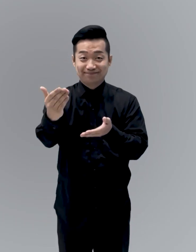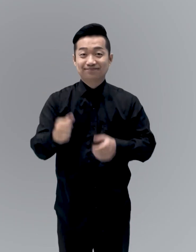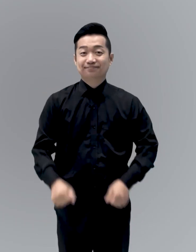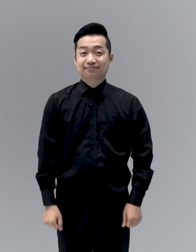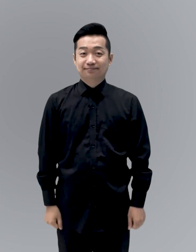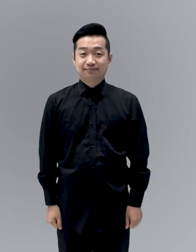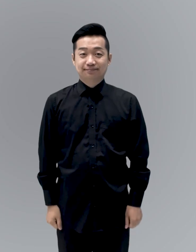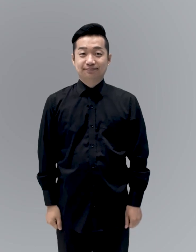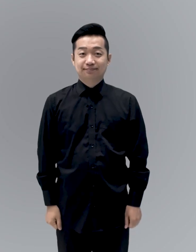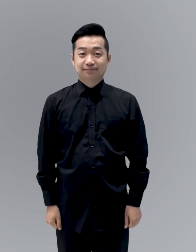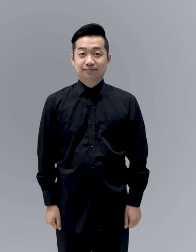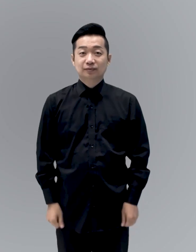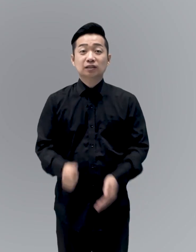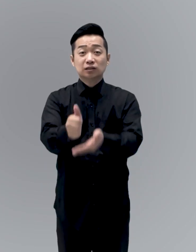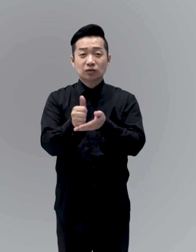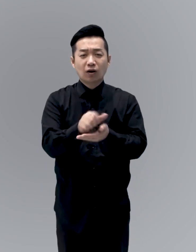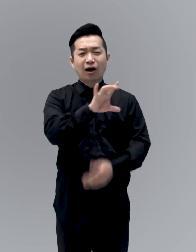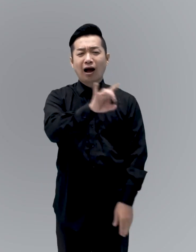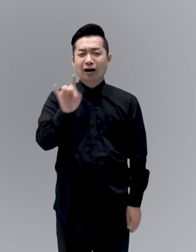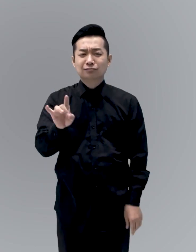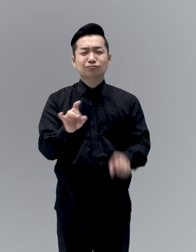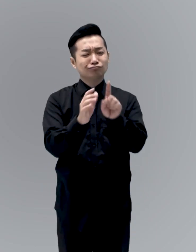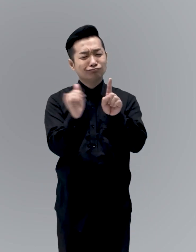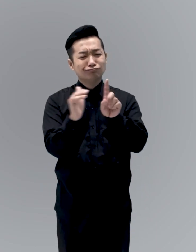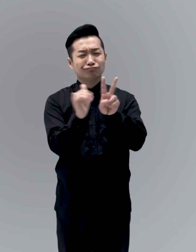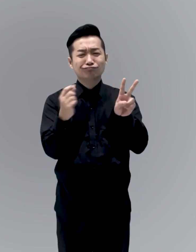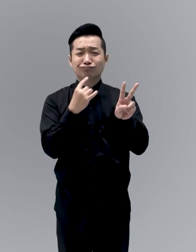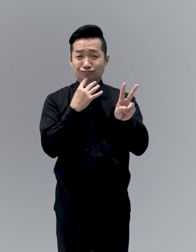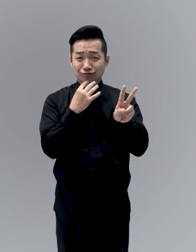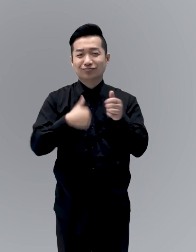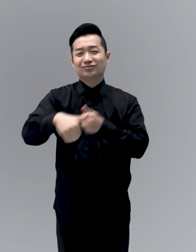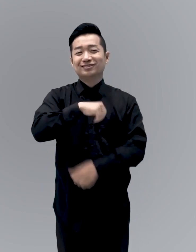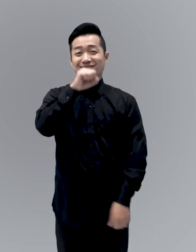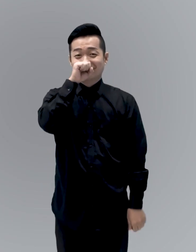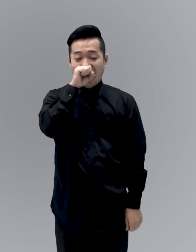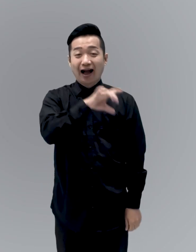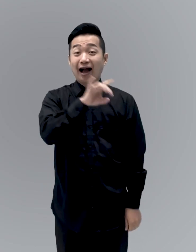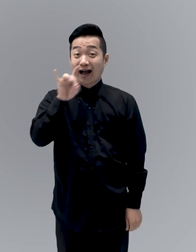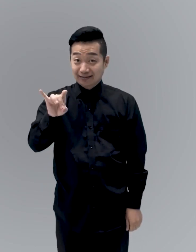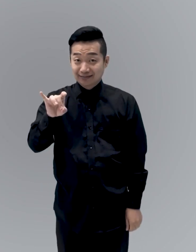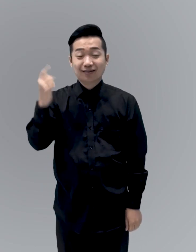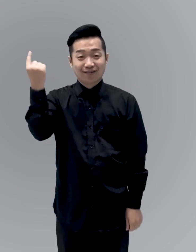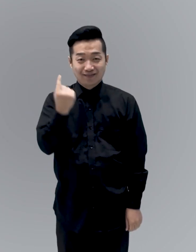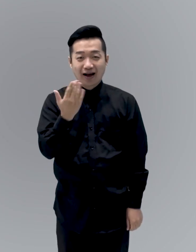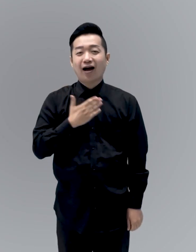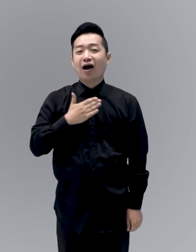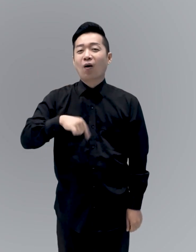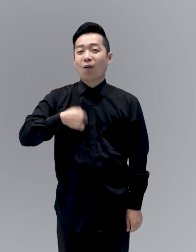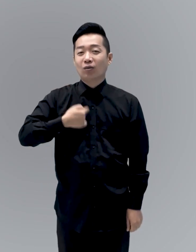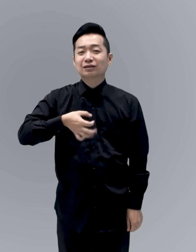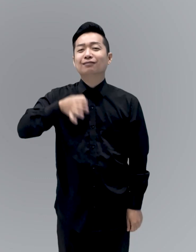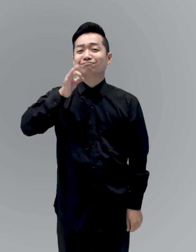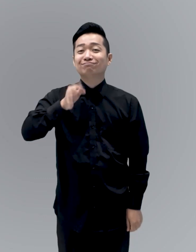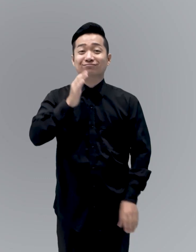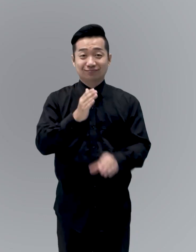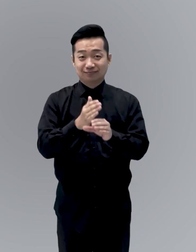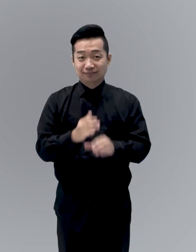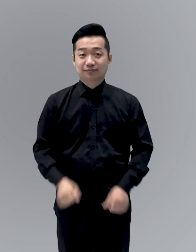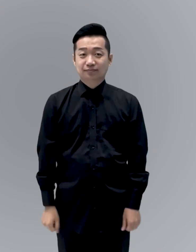하시겠습니까? 손님은 늘 한두 명뿐인 이곳은 분위기가 좋아 가끔 와서 혼자만의 시간을